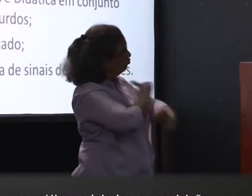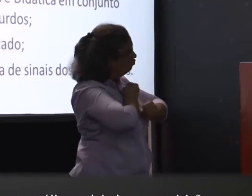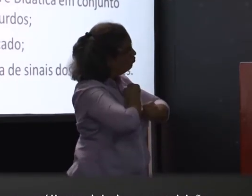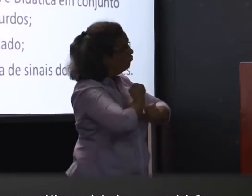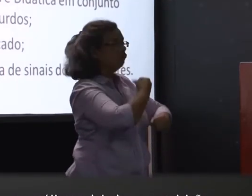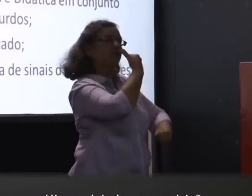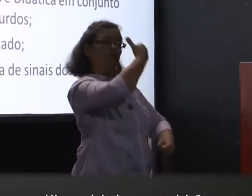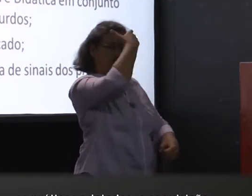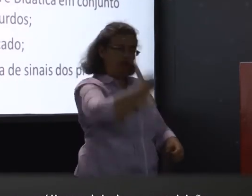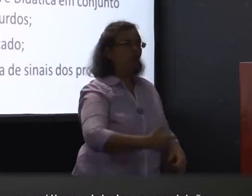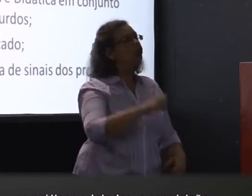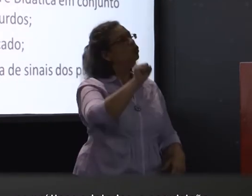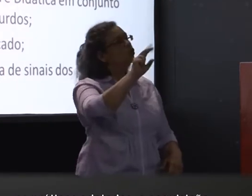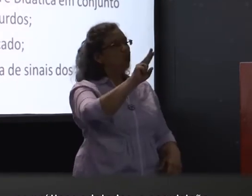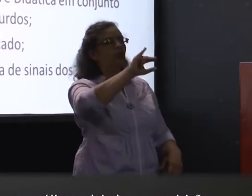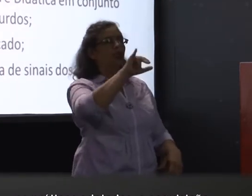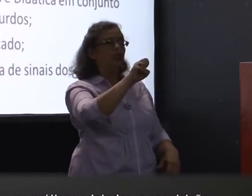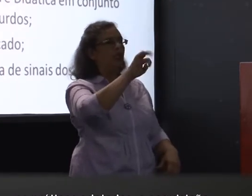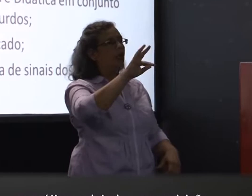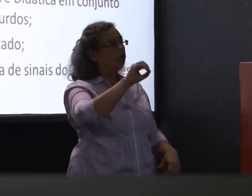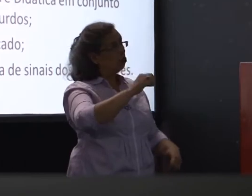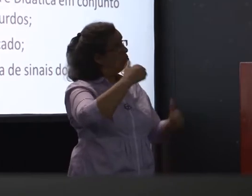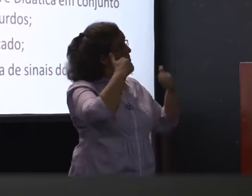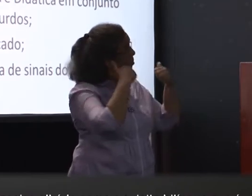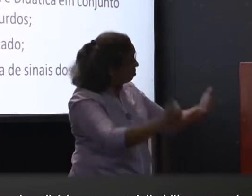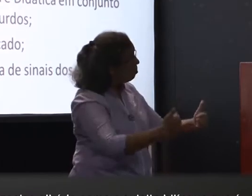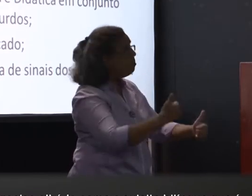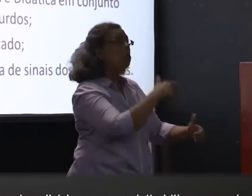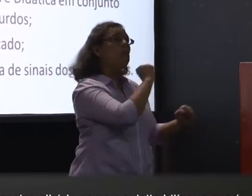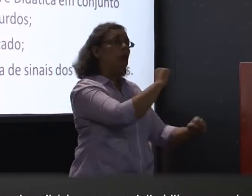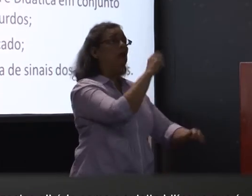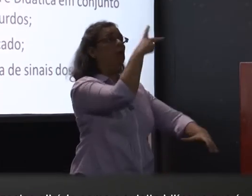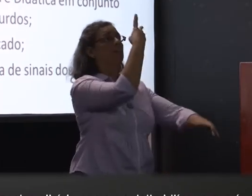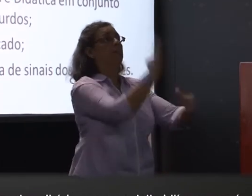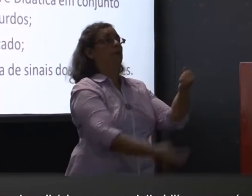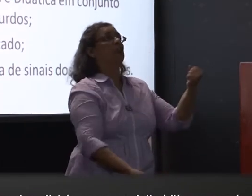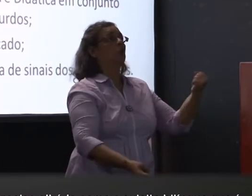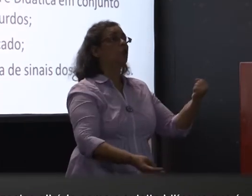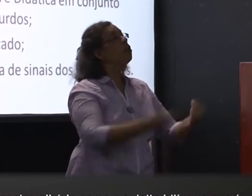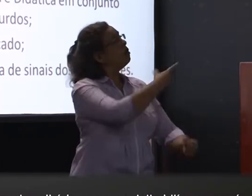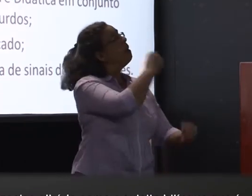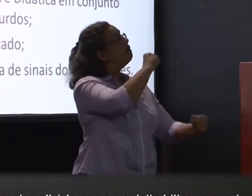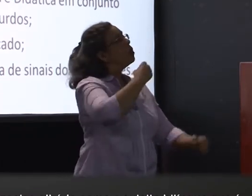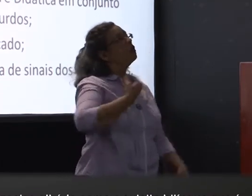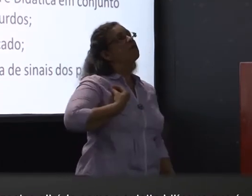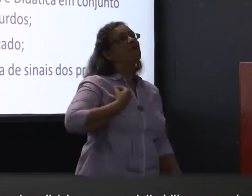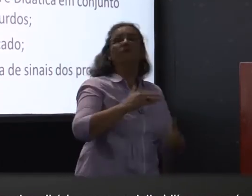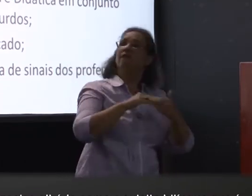práticas adotadas, a aquisição. É preciso olhá-lo como um sujeito bilíngue que